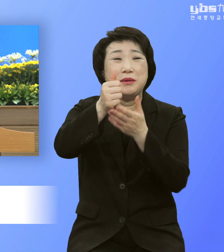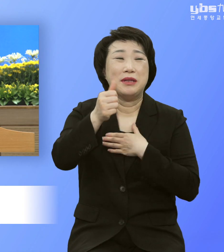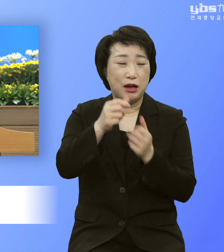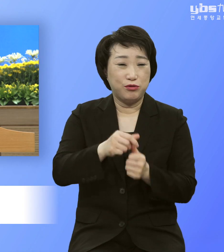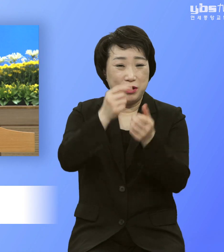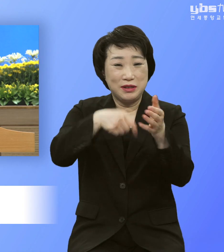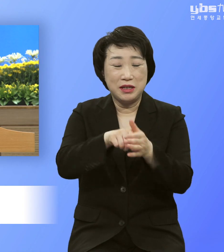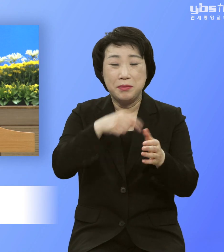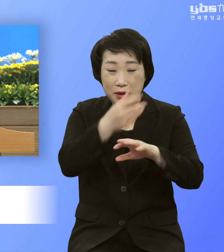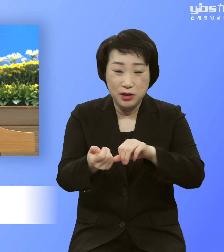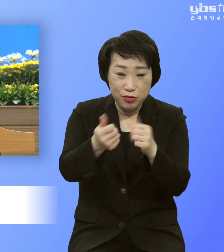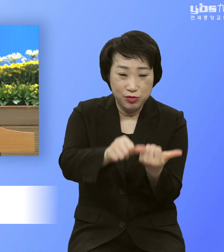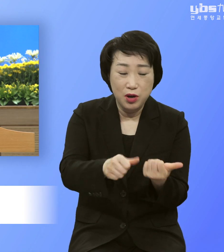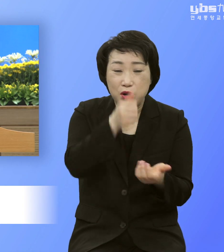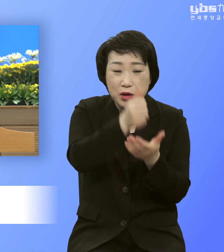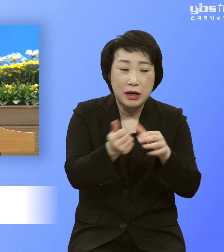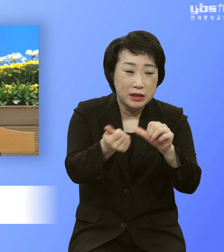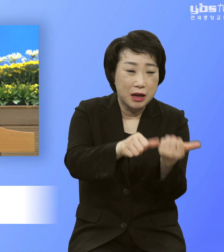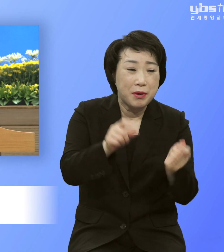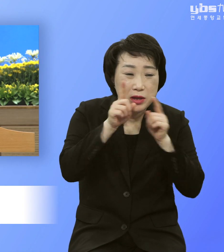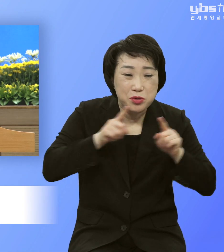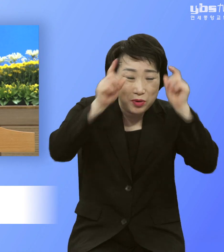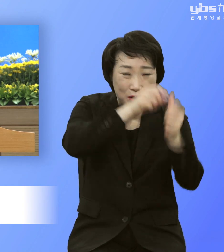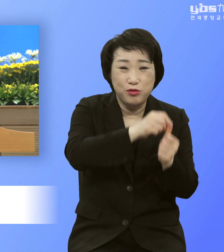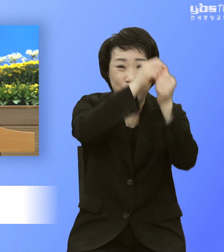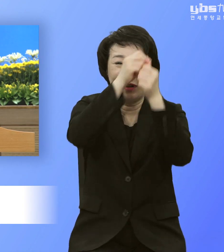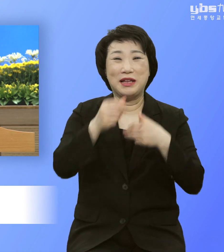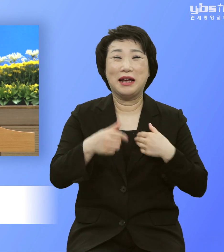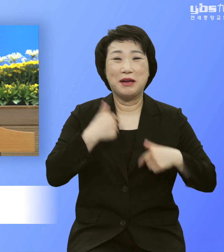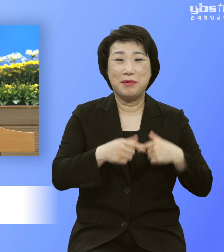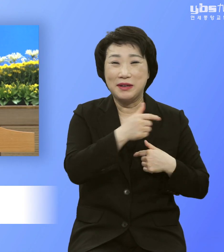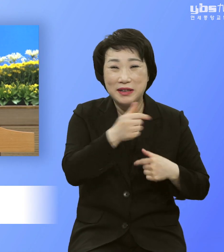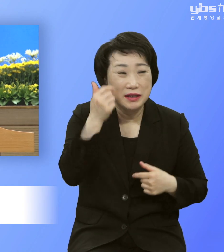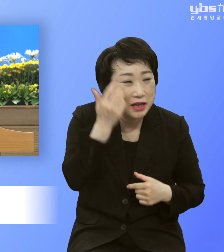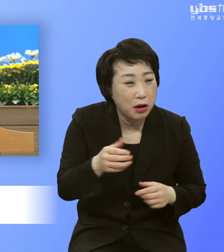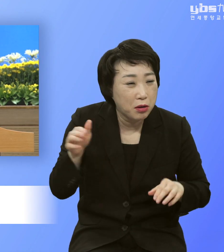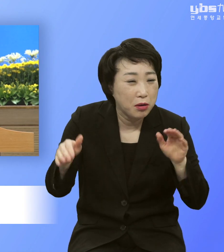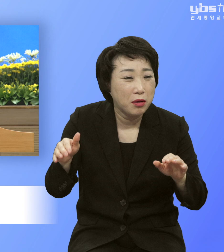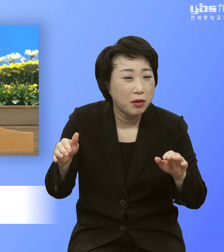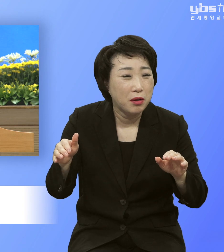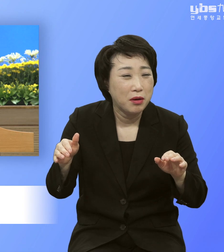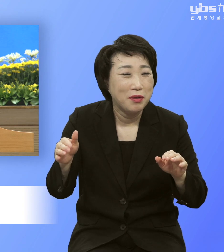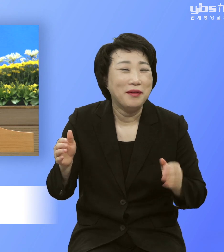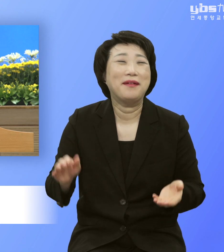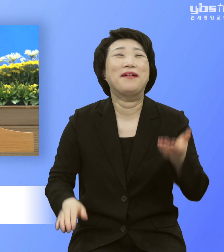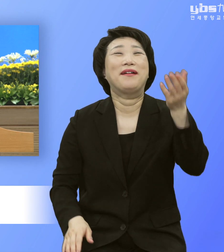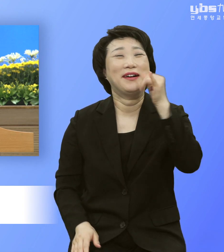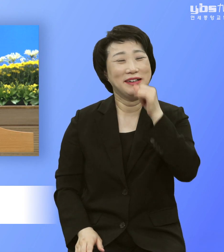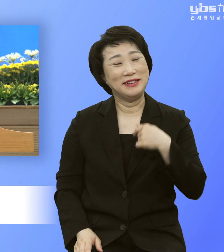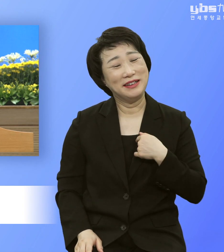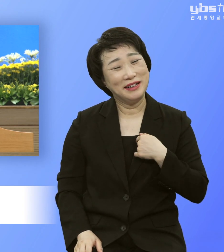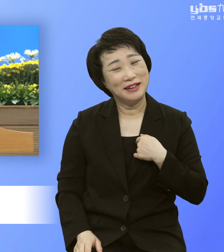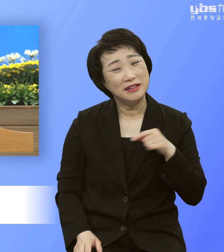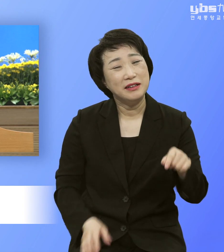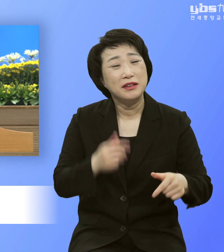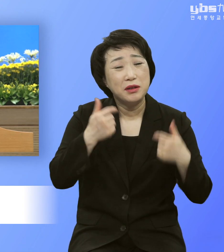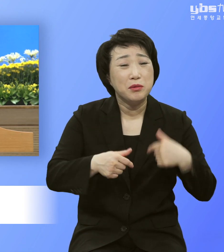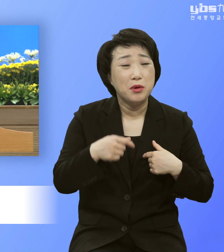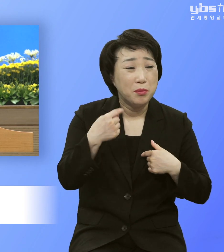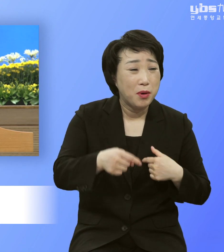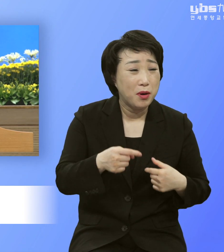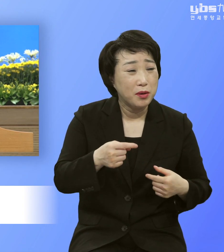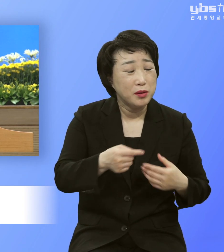피 흘려서 죄와 사망과 지옥에서 나를 구원한 내 기쁨이 기쁜 거였어요. 기쁘게. 이 기쁨이 어디 갔느냐 이 말이야.